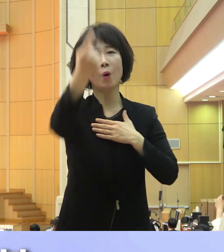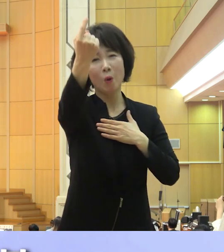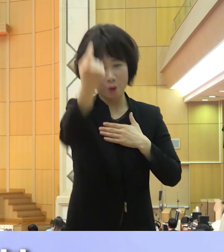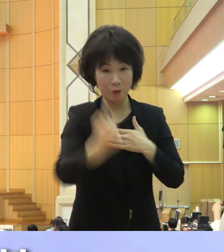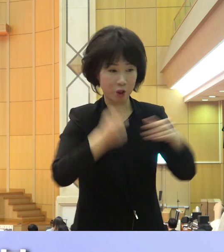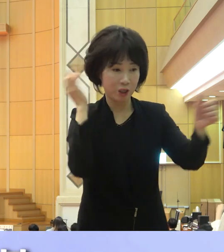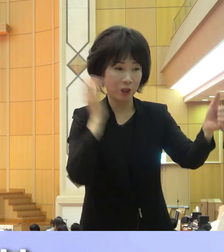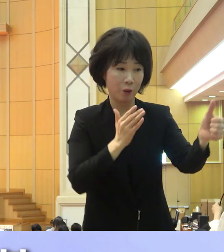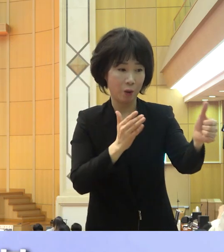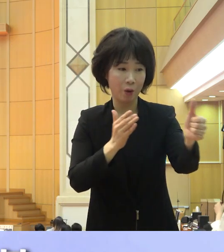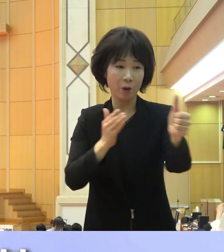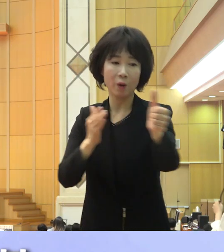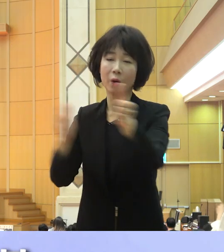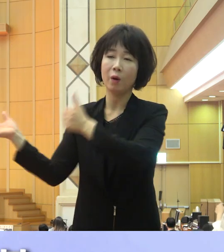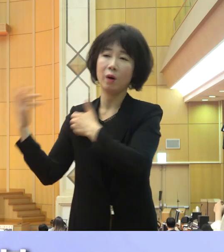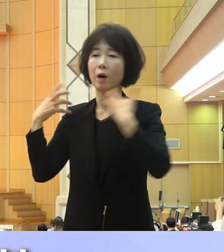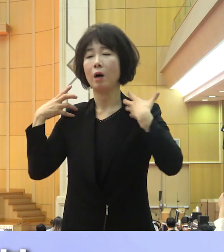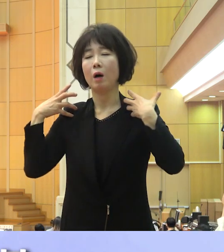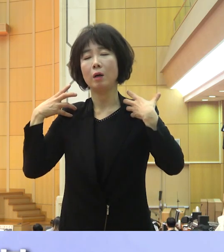예수께로 오시오.